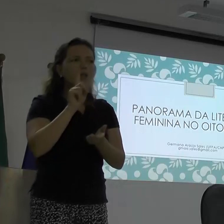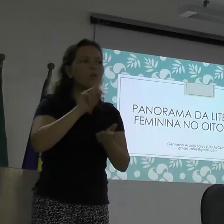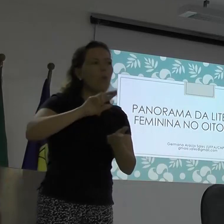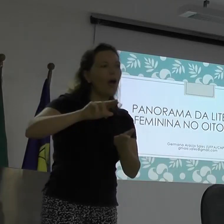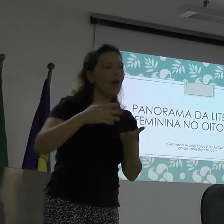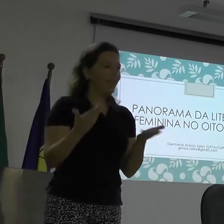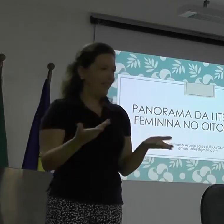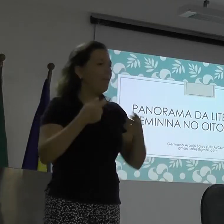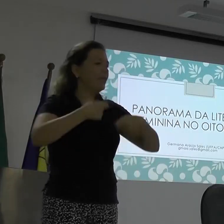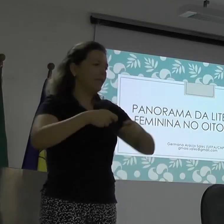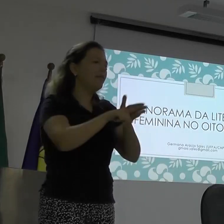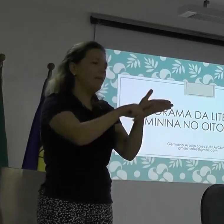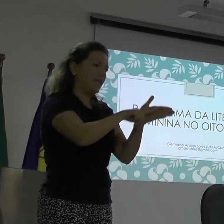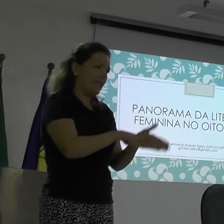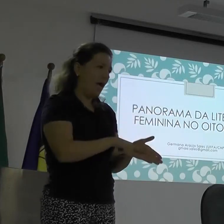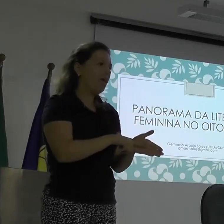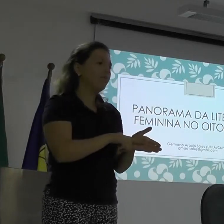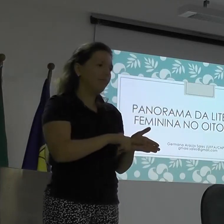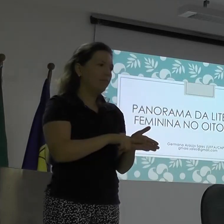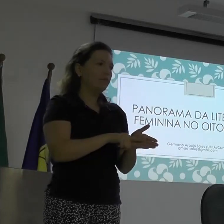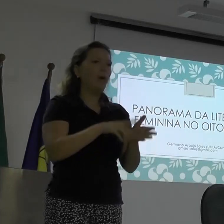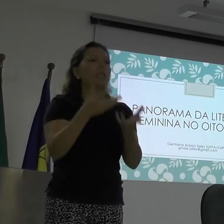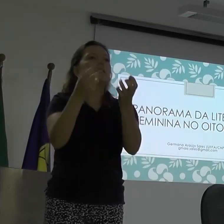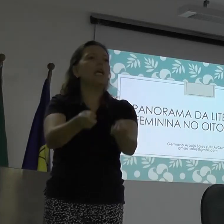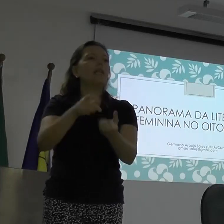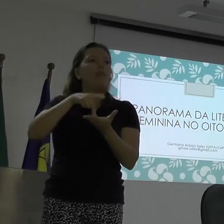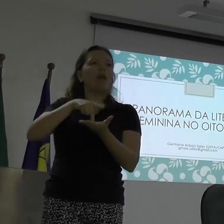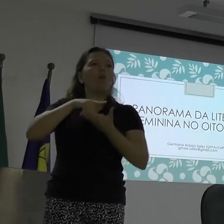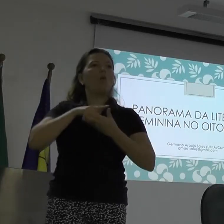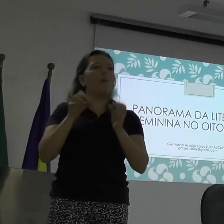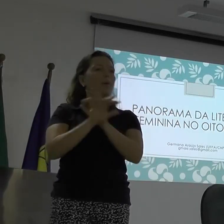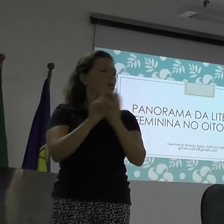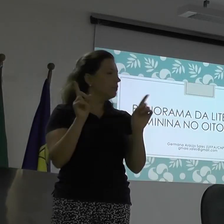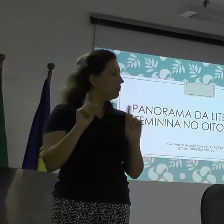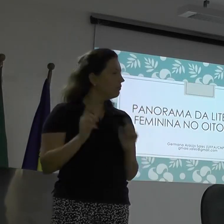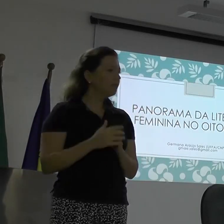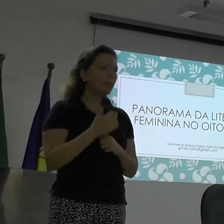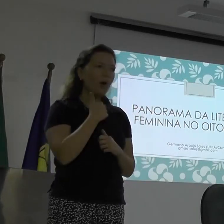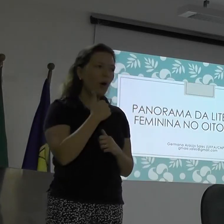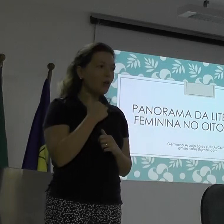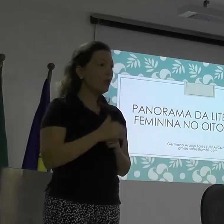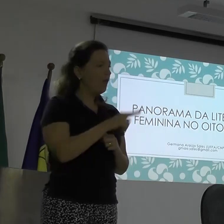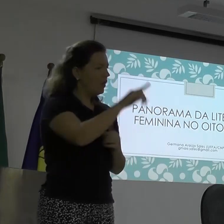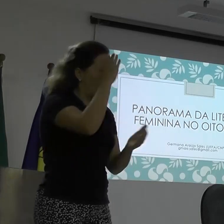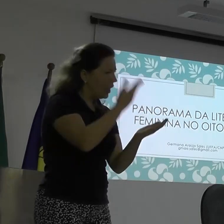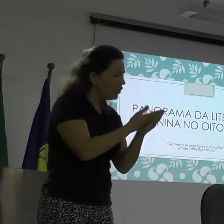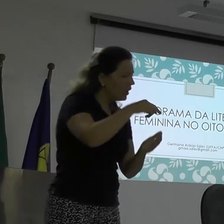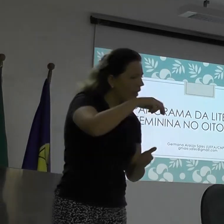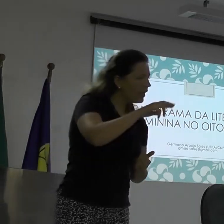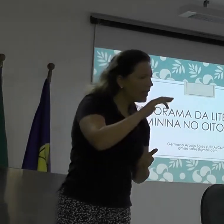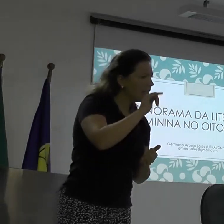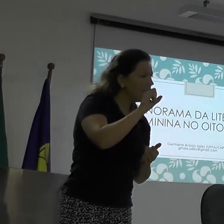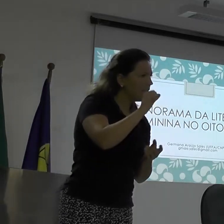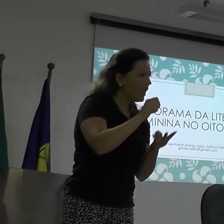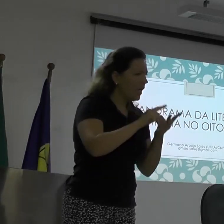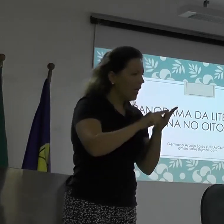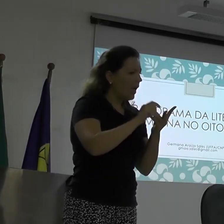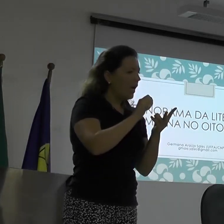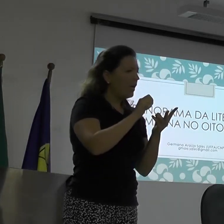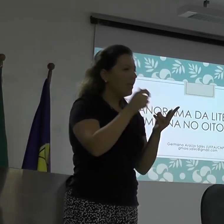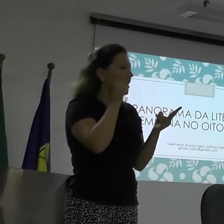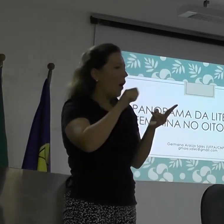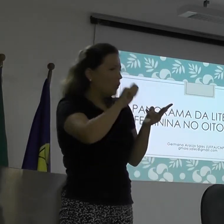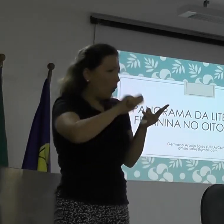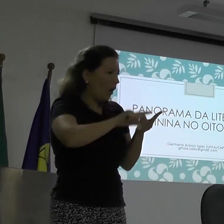a verdade. Por exemplo, se você vai acreditar que Dona Narcisa é a autora, aí você